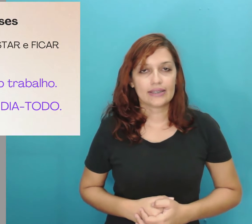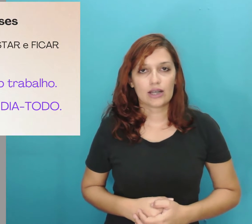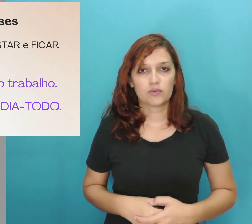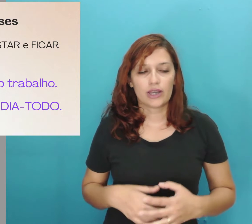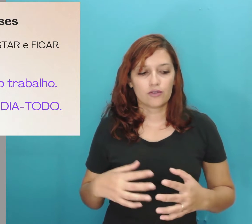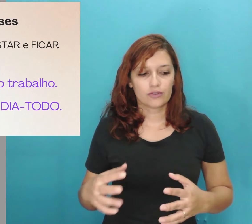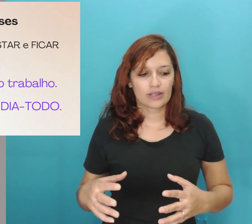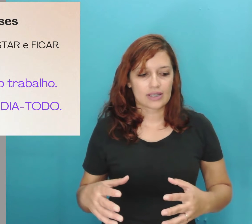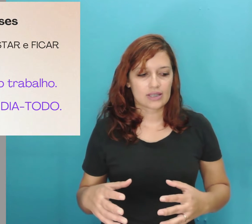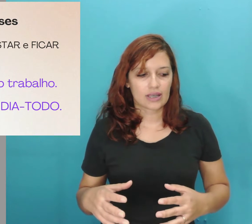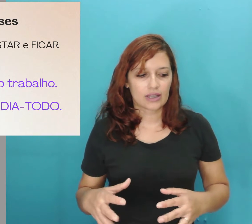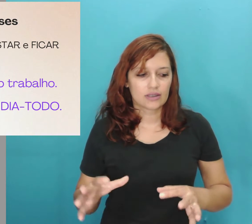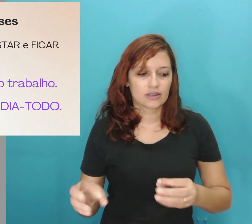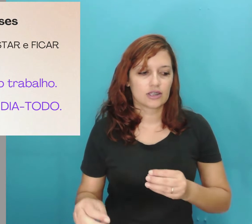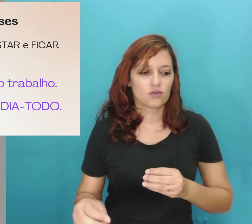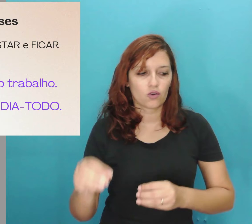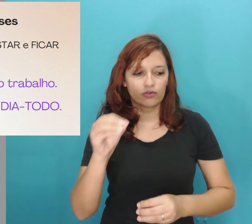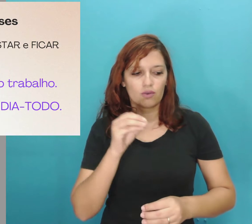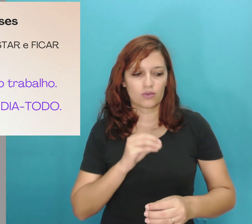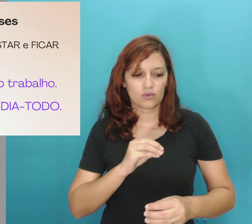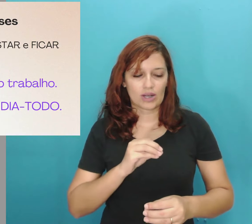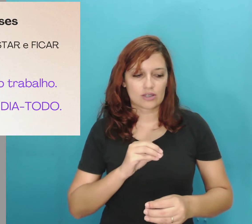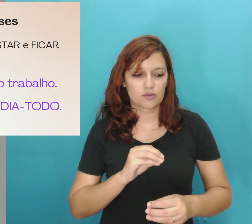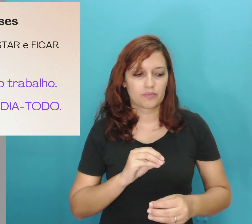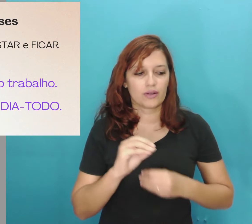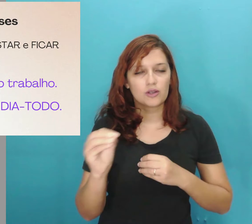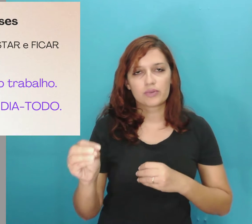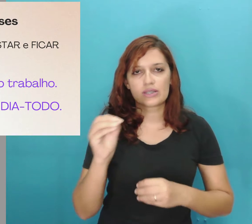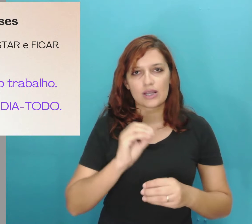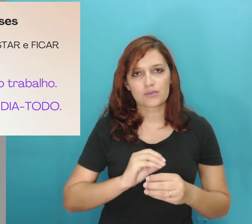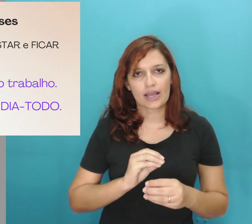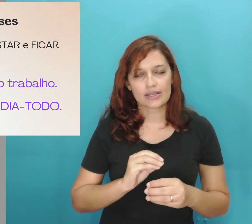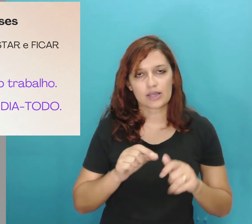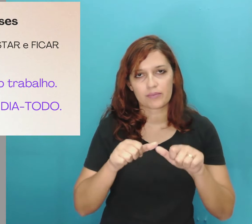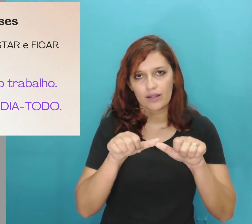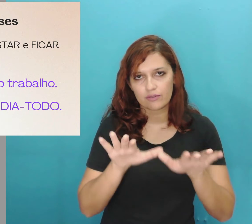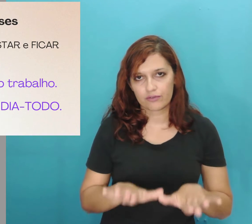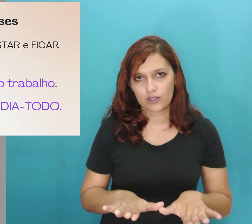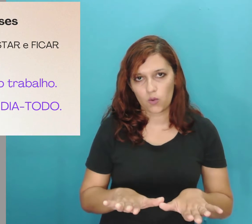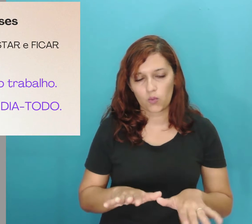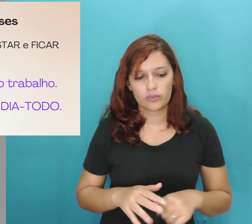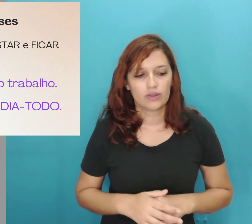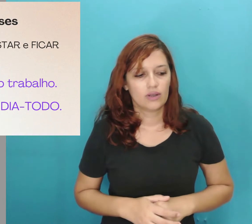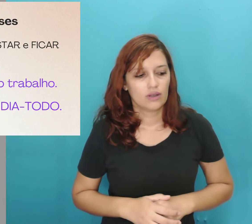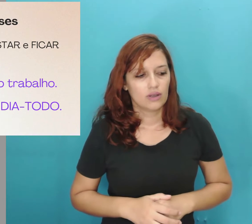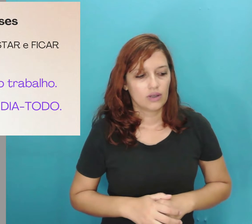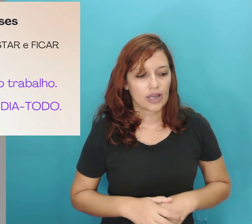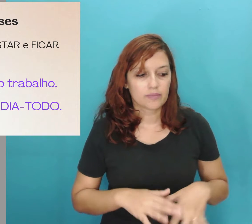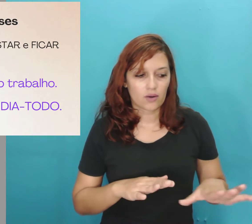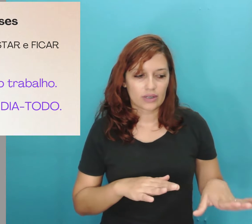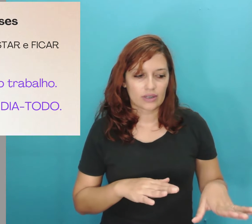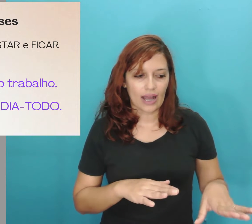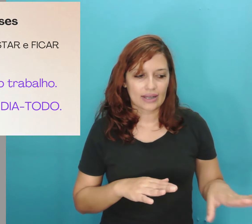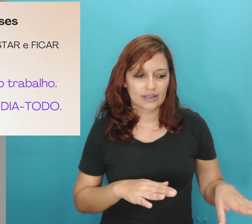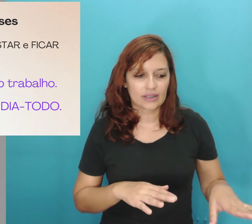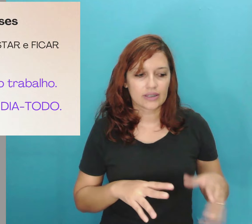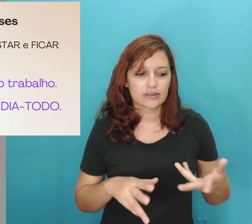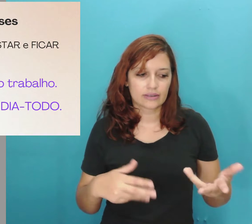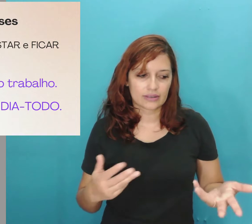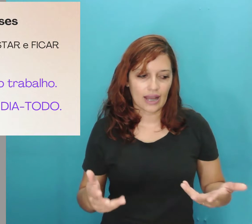Então, eu vou trazer de novo, ó, assim, para eu não precisar usar essa palavra ficou, embora aqui